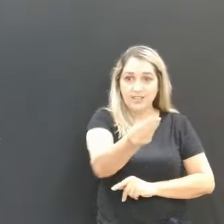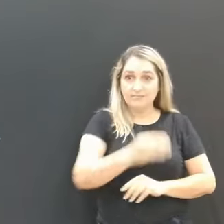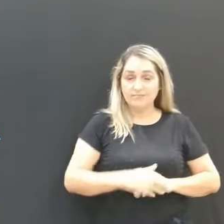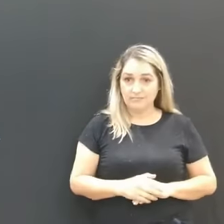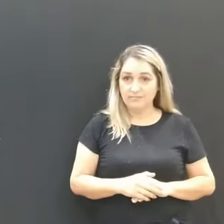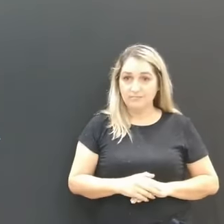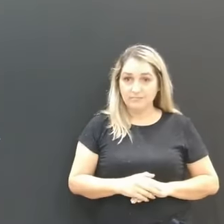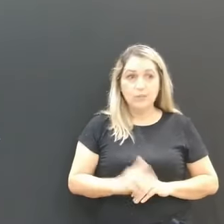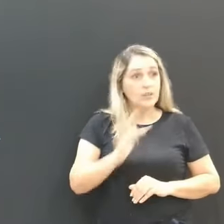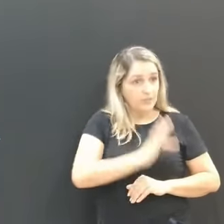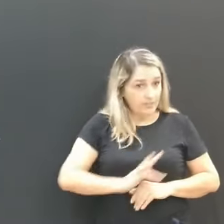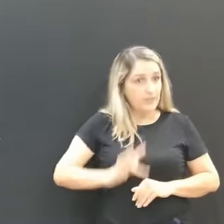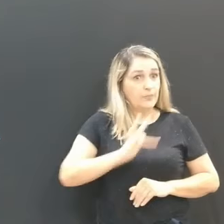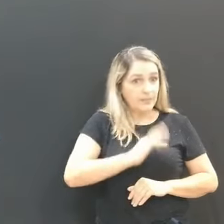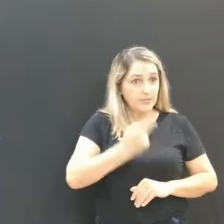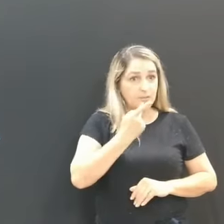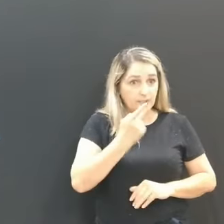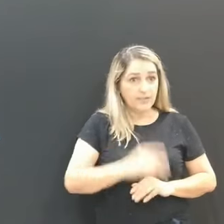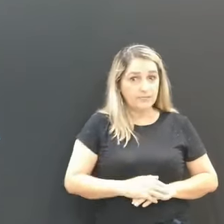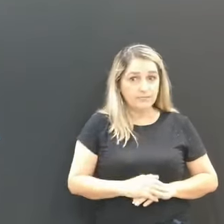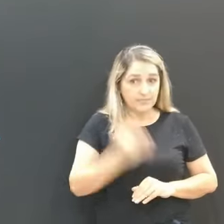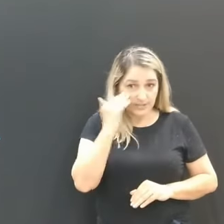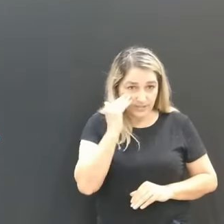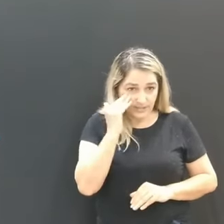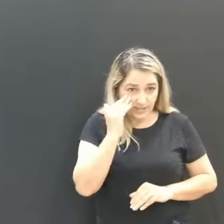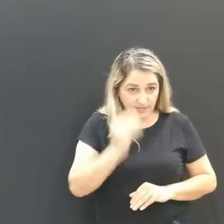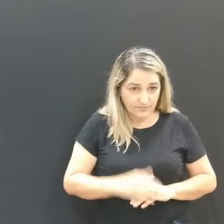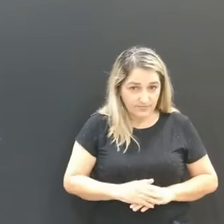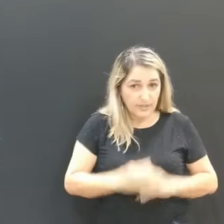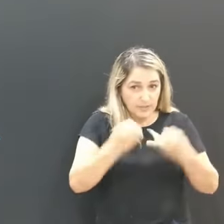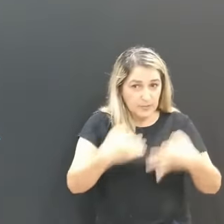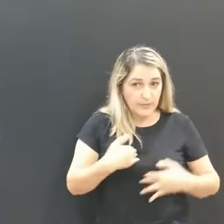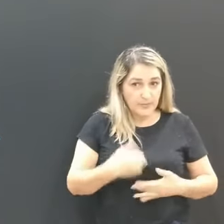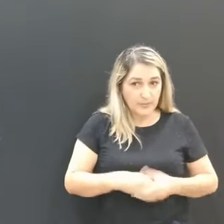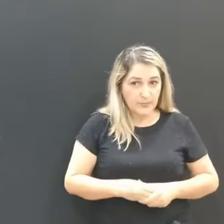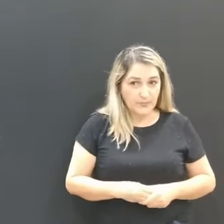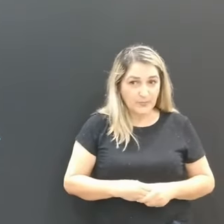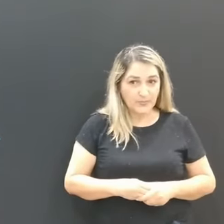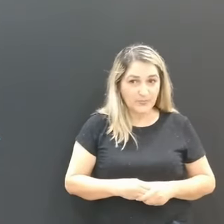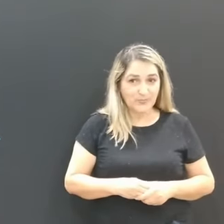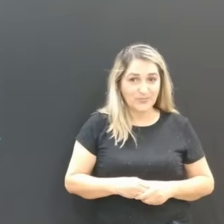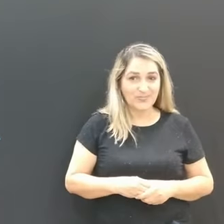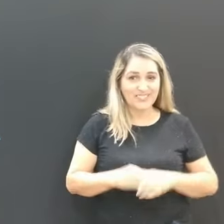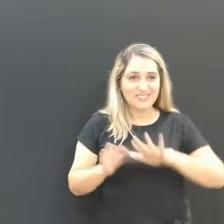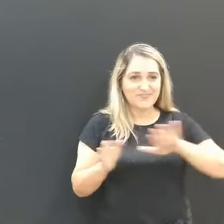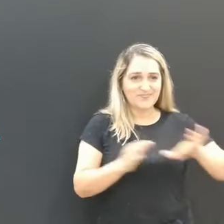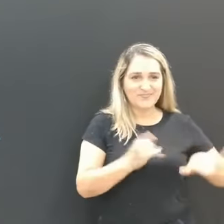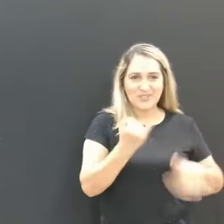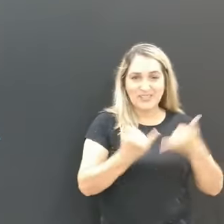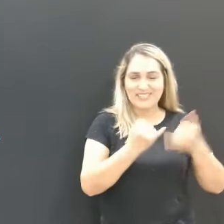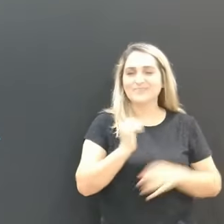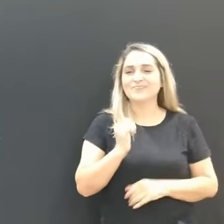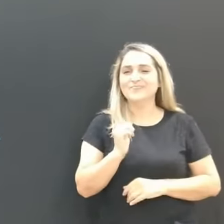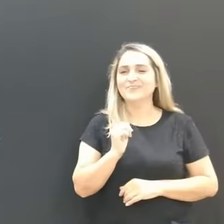as nossas tristezas, nós devemos entregar ao Senhor, entendeu? Porque o Senhor, Ele nos dá alívio,